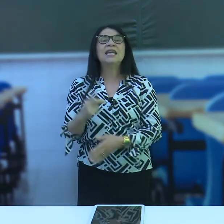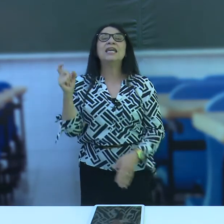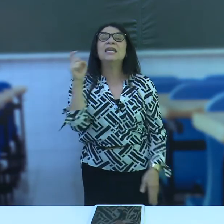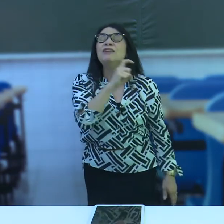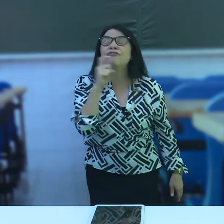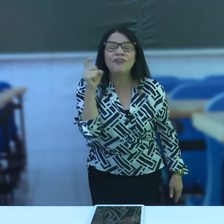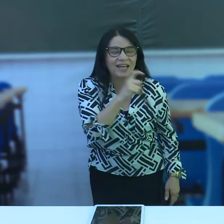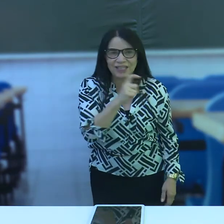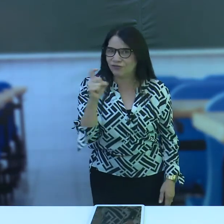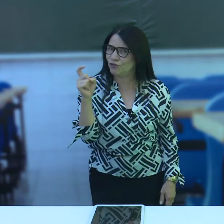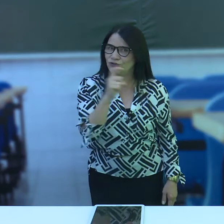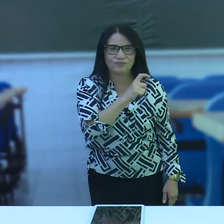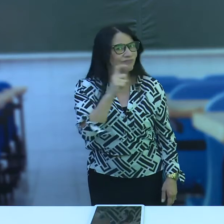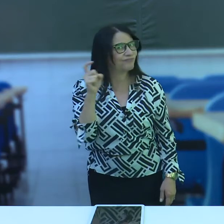e infalível.